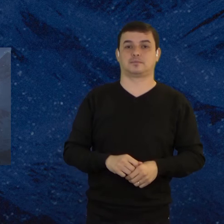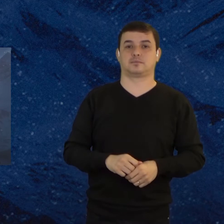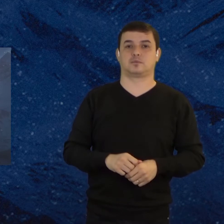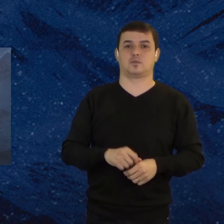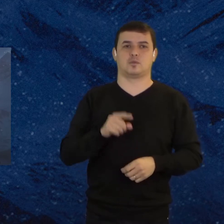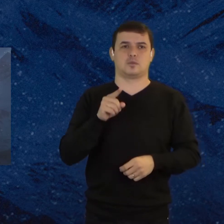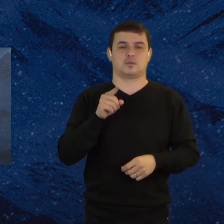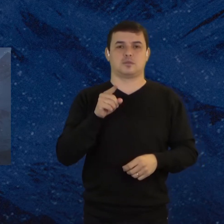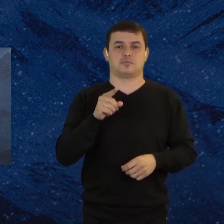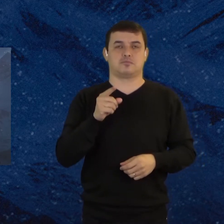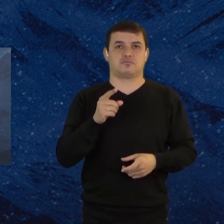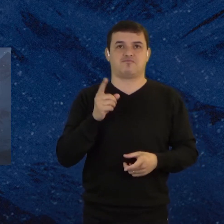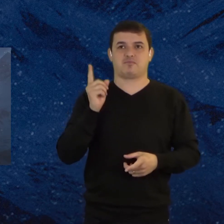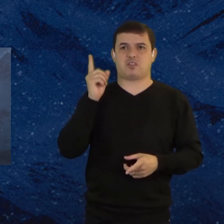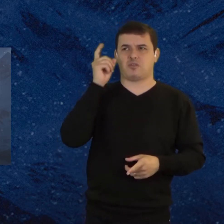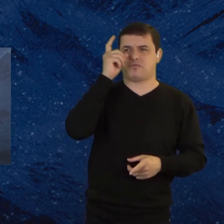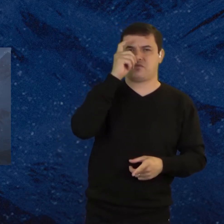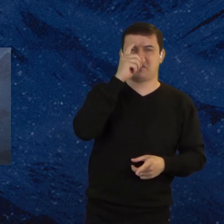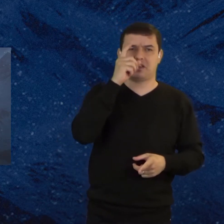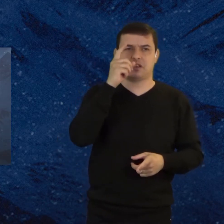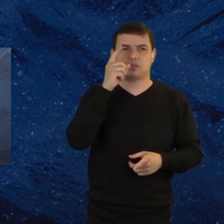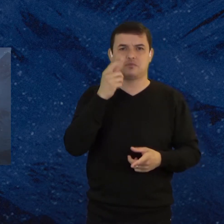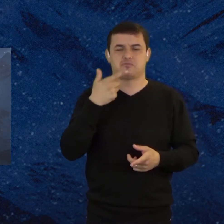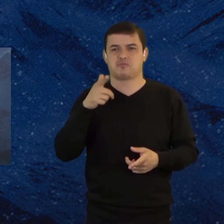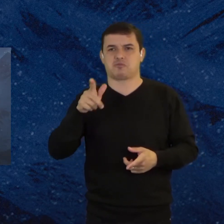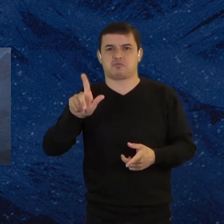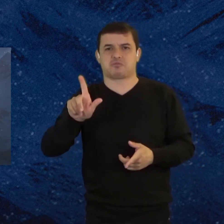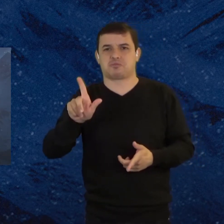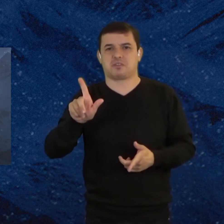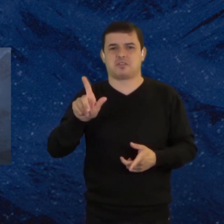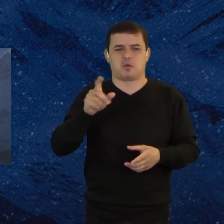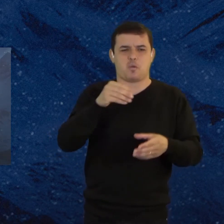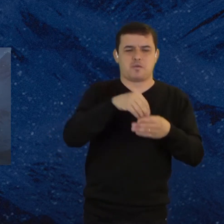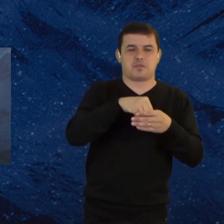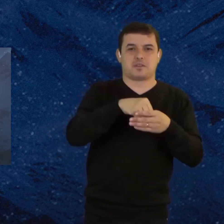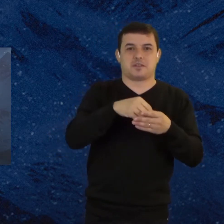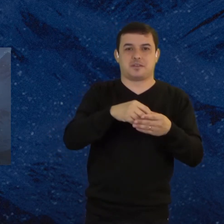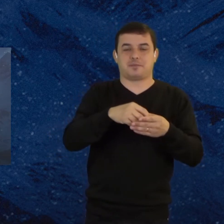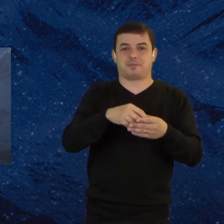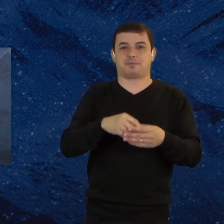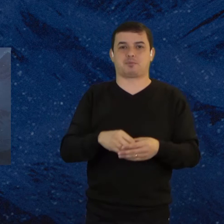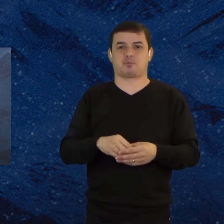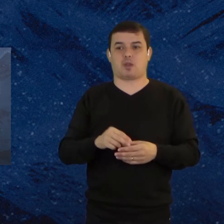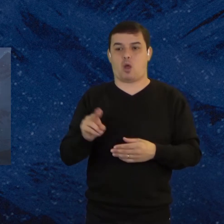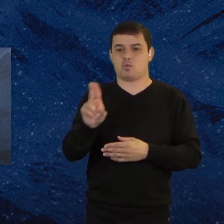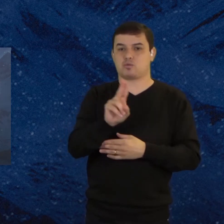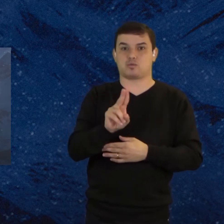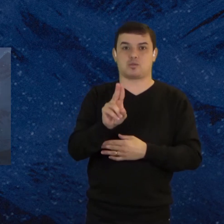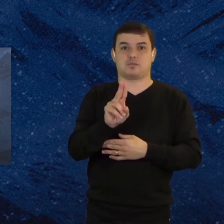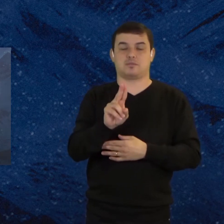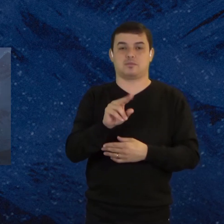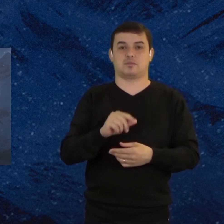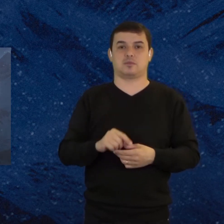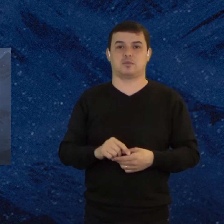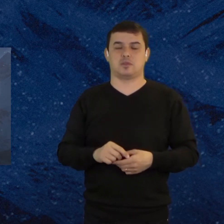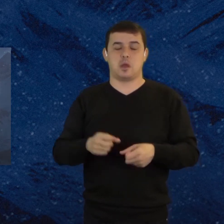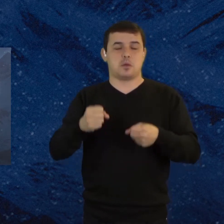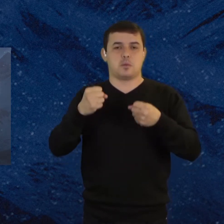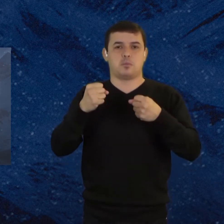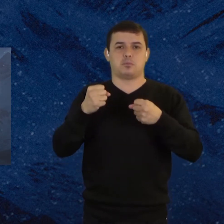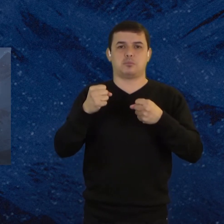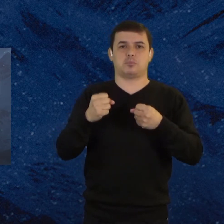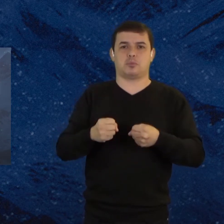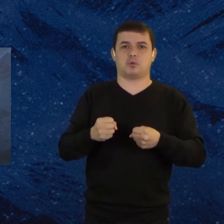Se você tiver alguma dificuldade, né, não conseguir usar essa facilidade, você